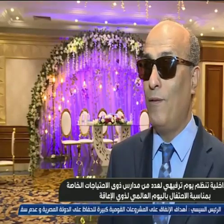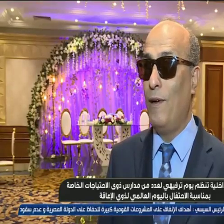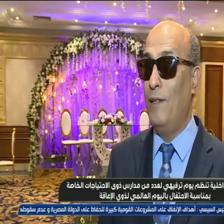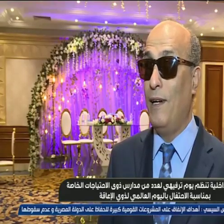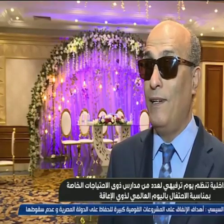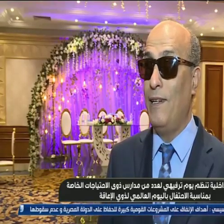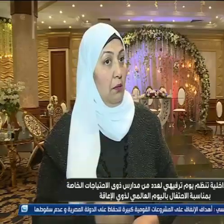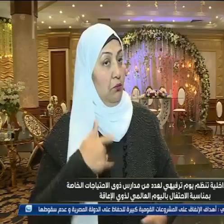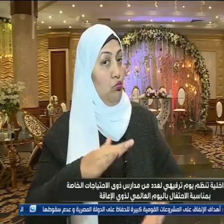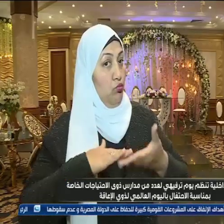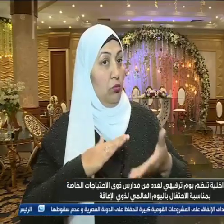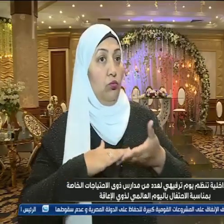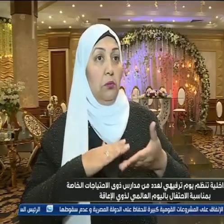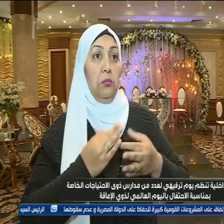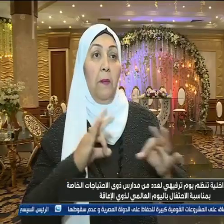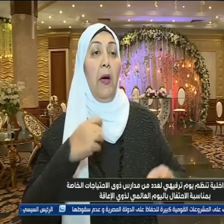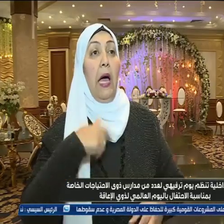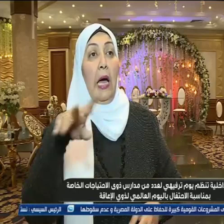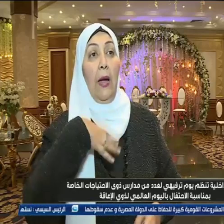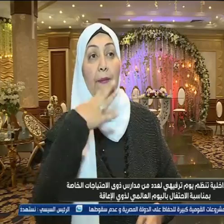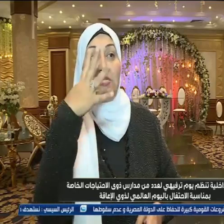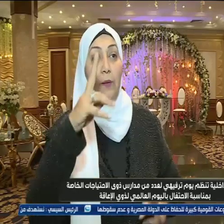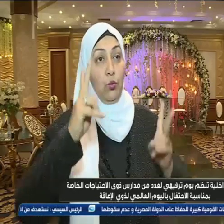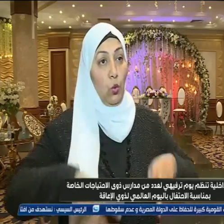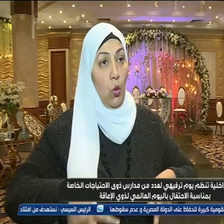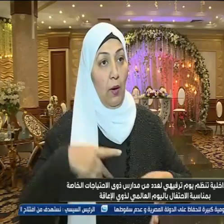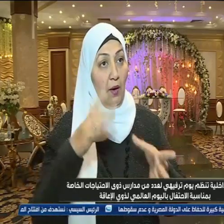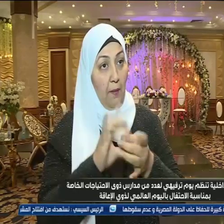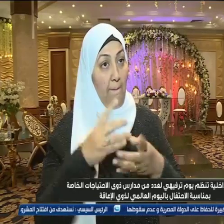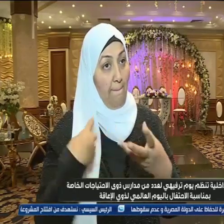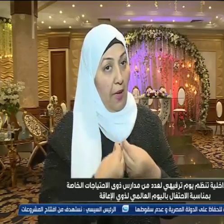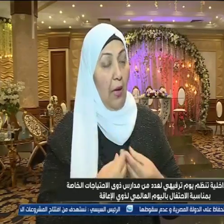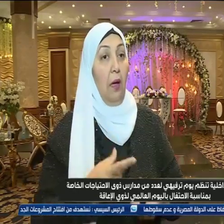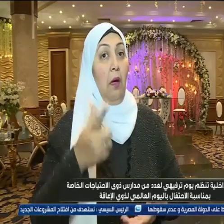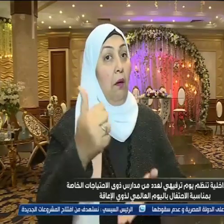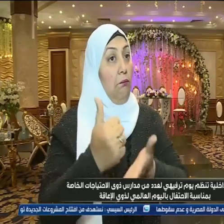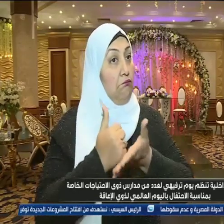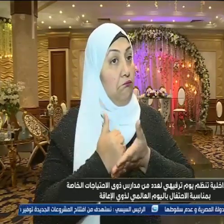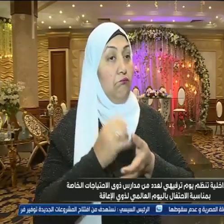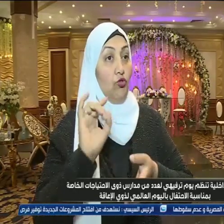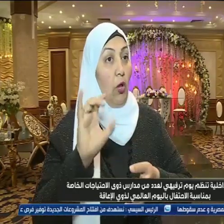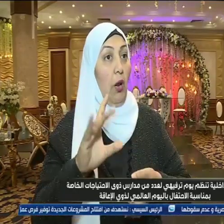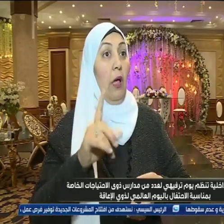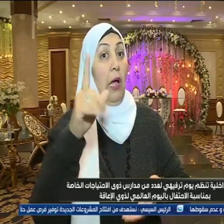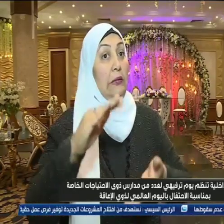وزارة الداخلية. بتقول إن وزارة الداخلية هي اللي ساعدتها في كل حاجة، أول باب اتفتح لها هو وزارة الداخلية من